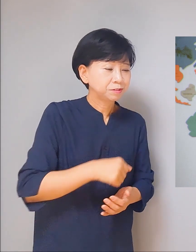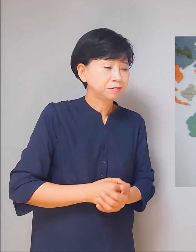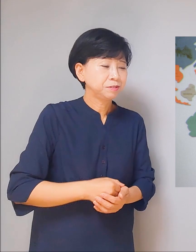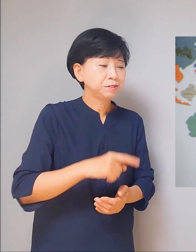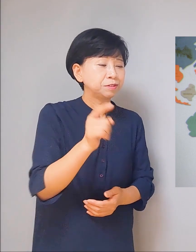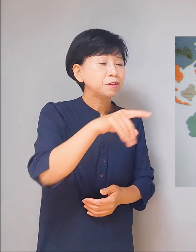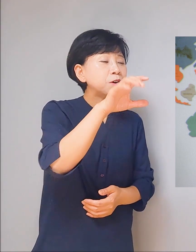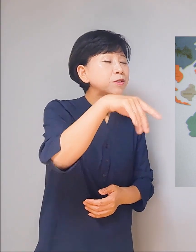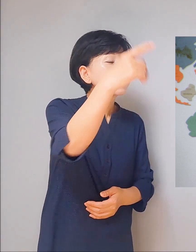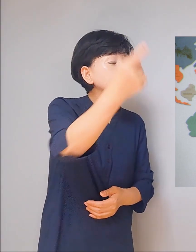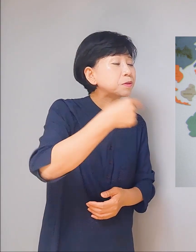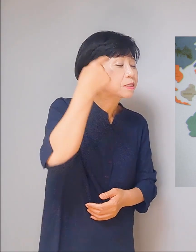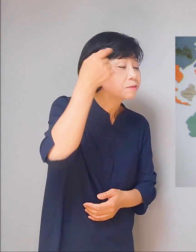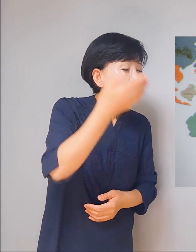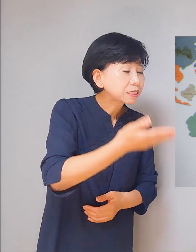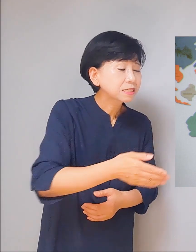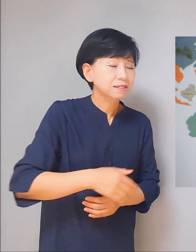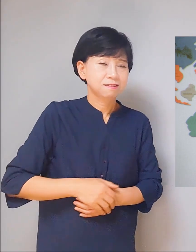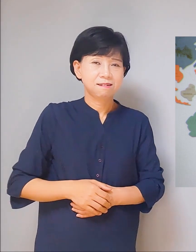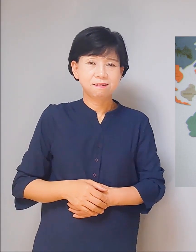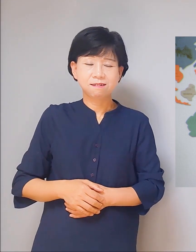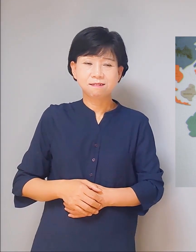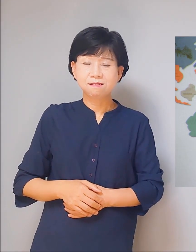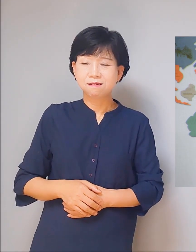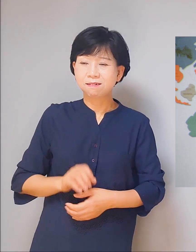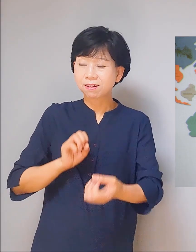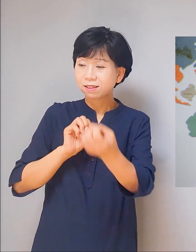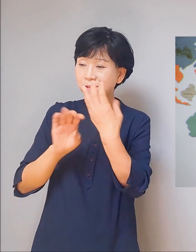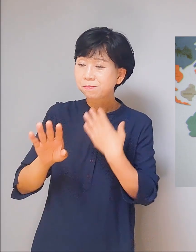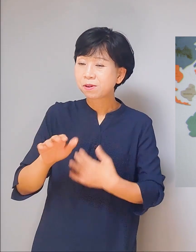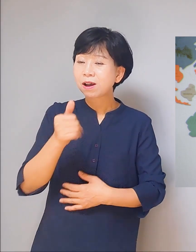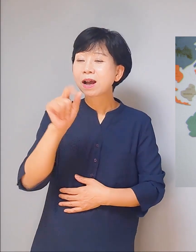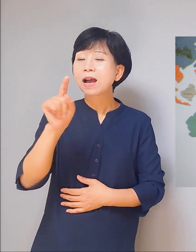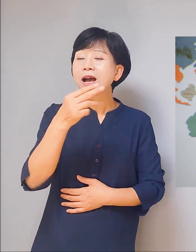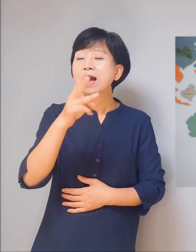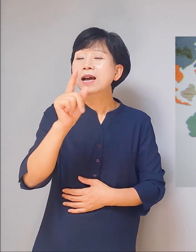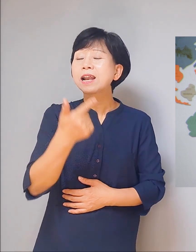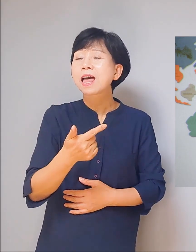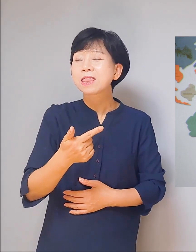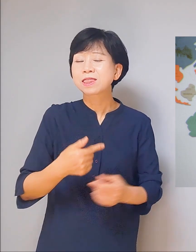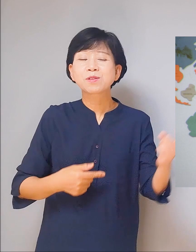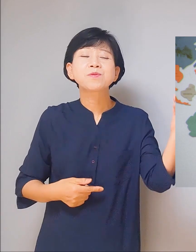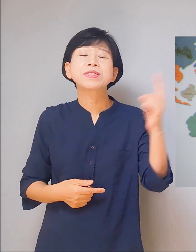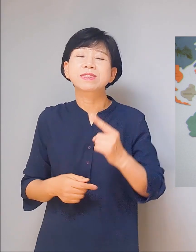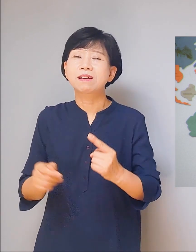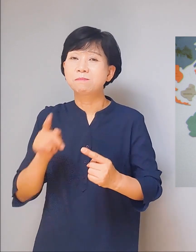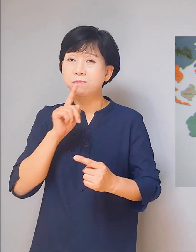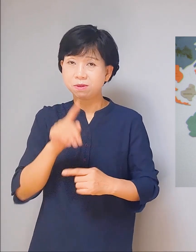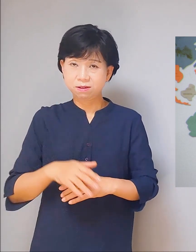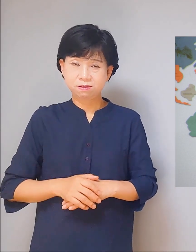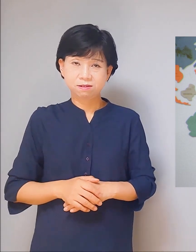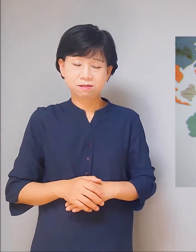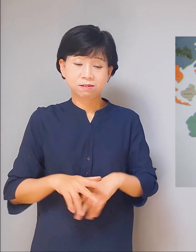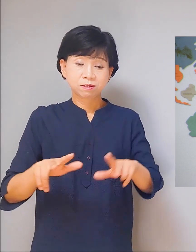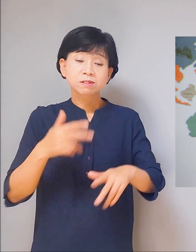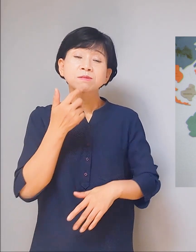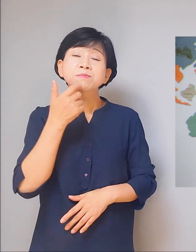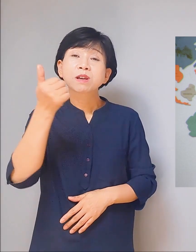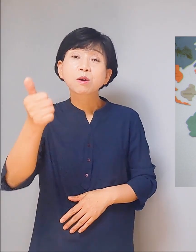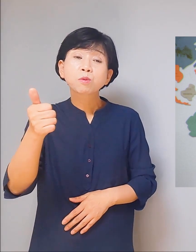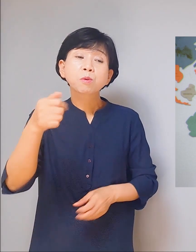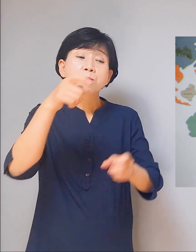대답하네요. 우린 하란에서 왔습니다. 여러분, 지금 이 야곱의 목적지가 어디였어요?